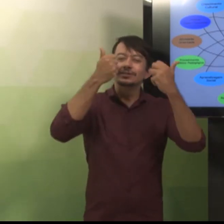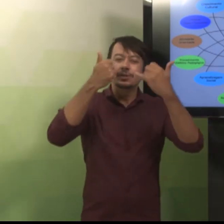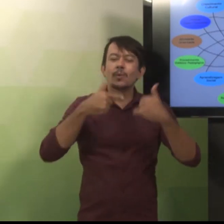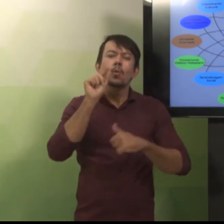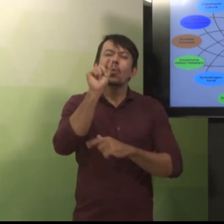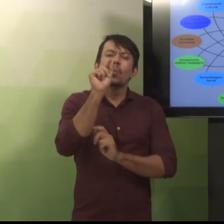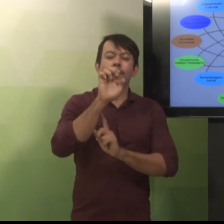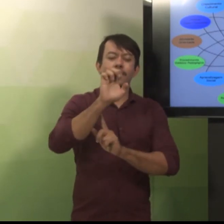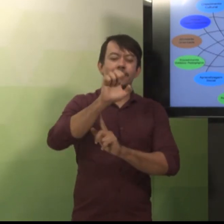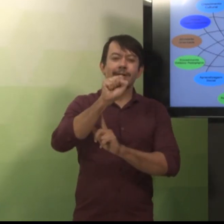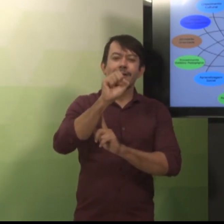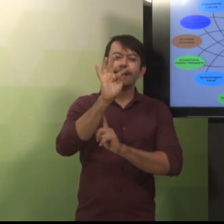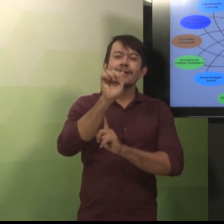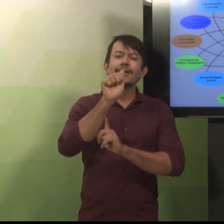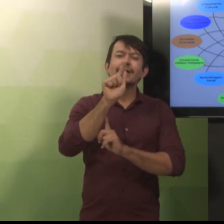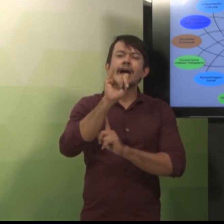Antes eu havia falado